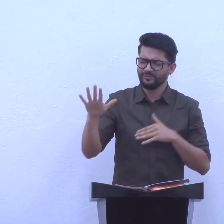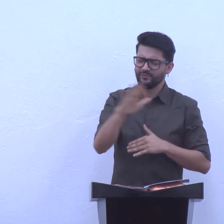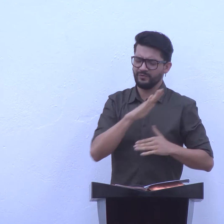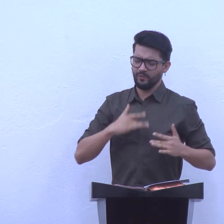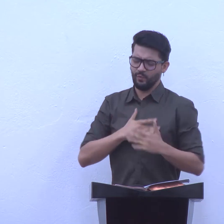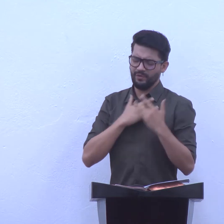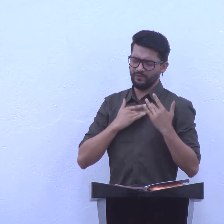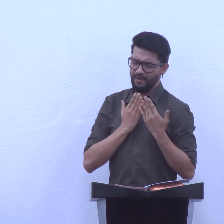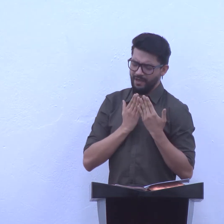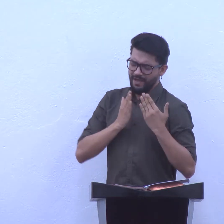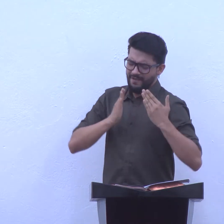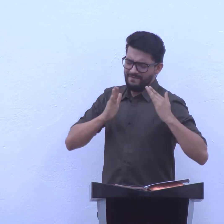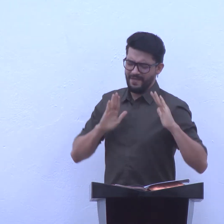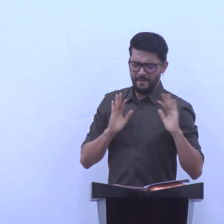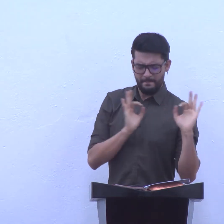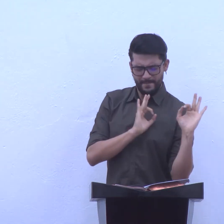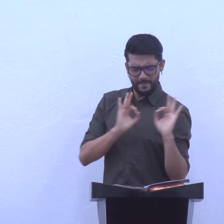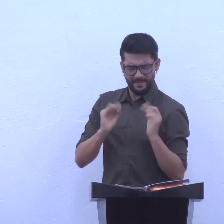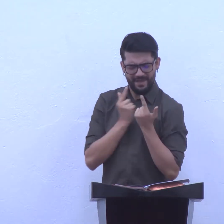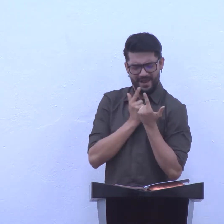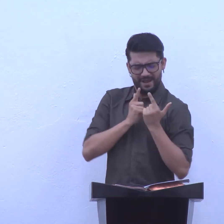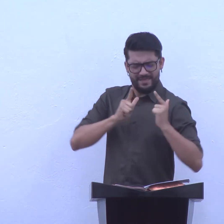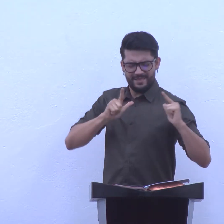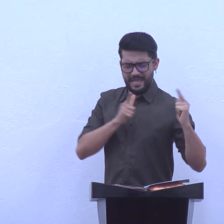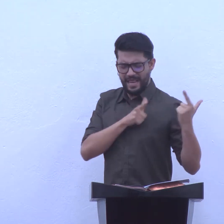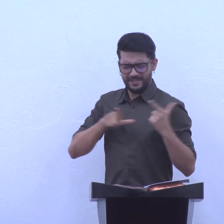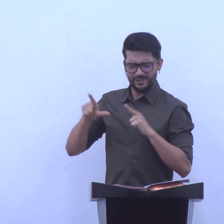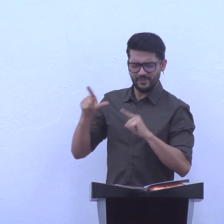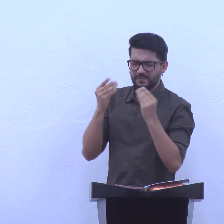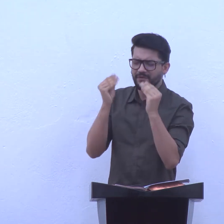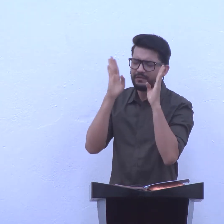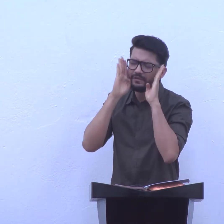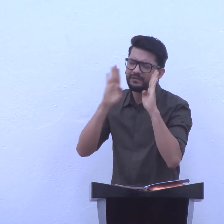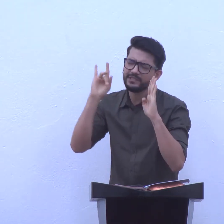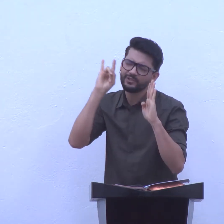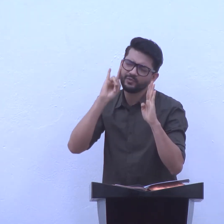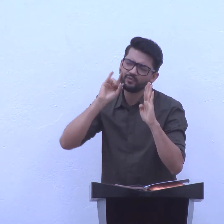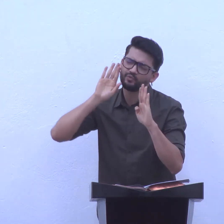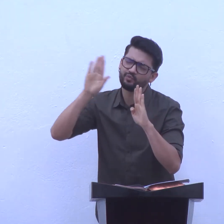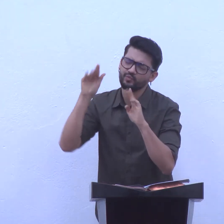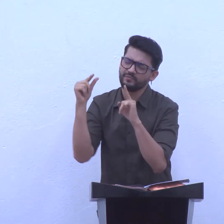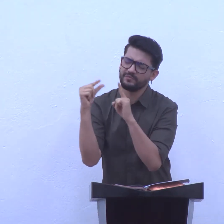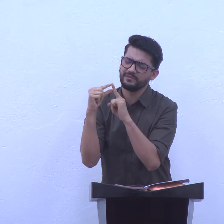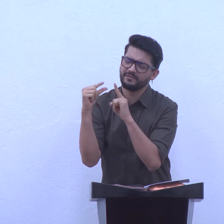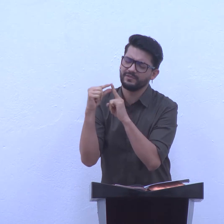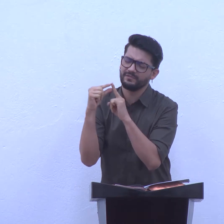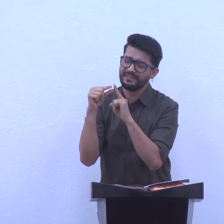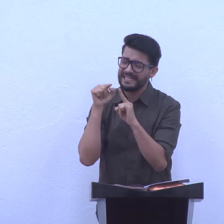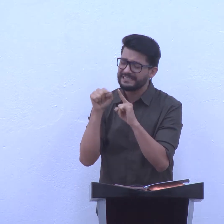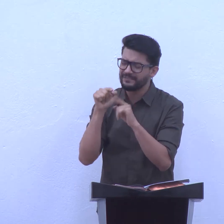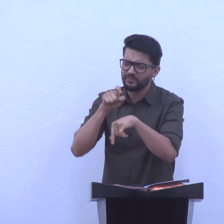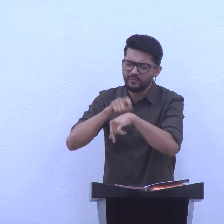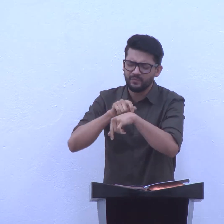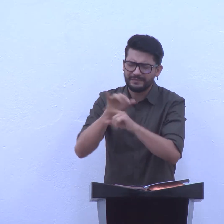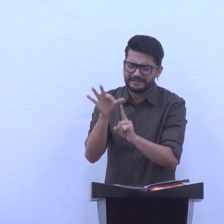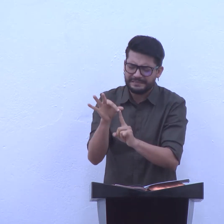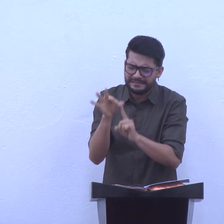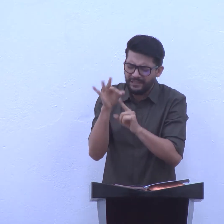humanidad influya, Señor, sino que sea tu palabra y tu Espíritu Santo preparando nuestros corazones. Que estemos atentos, Señor, a